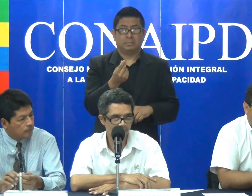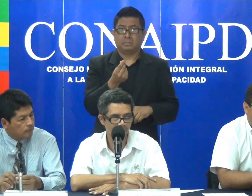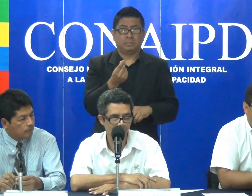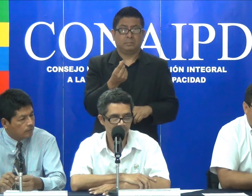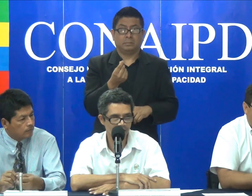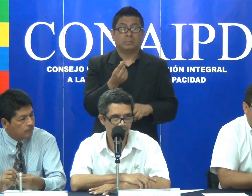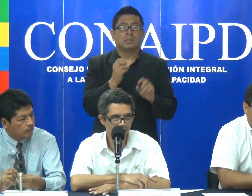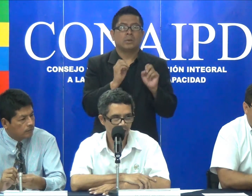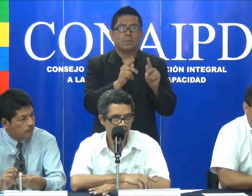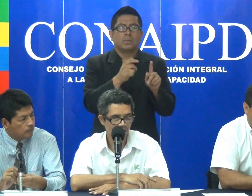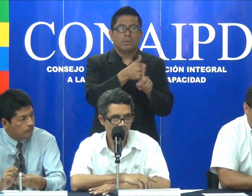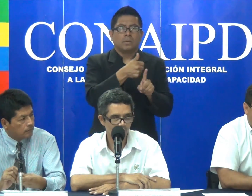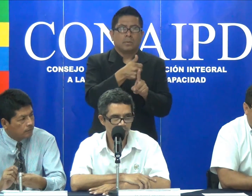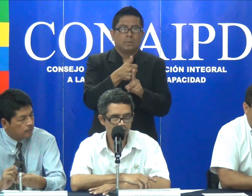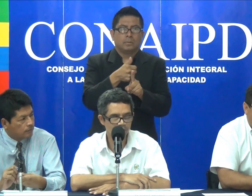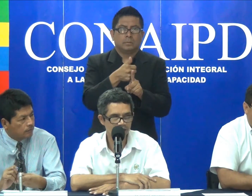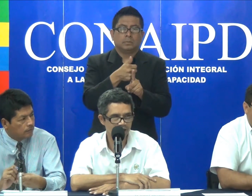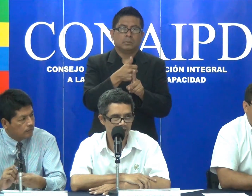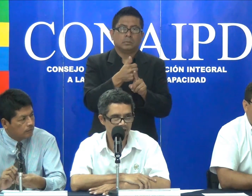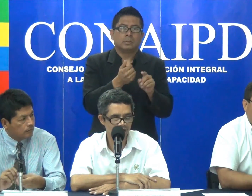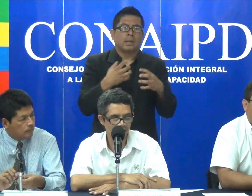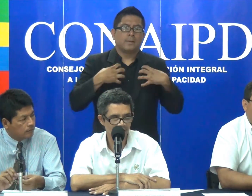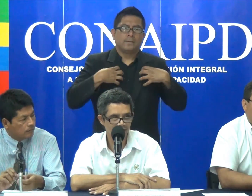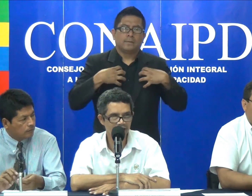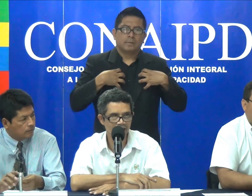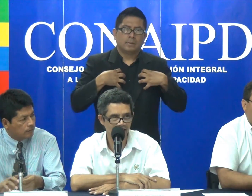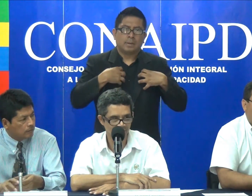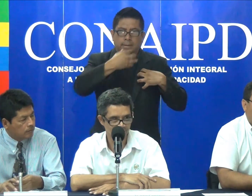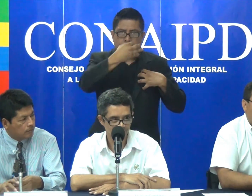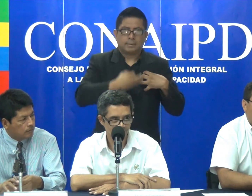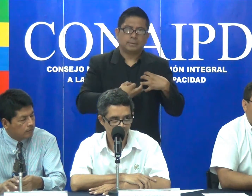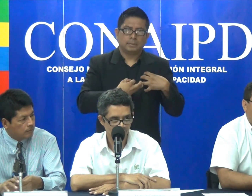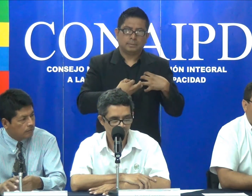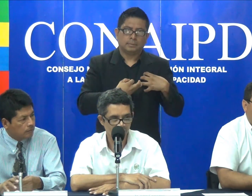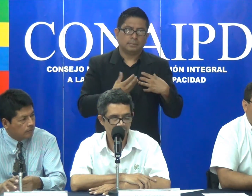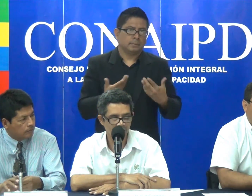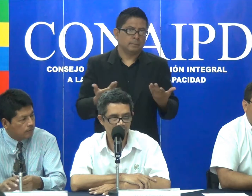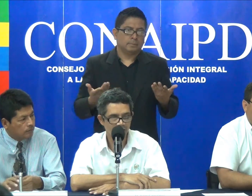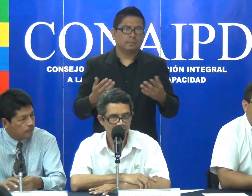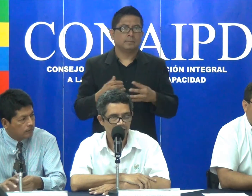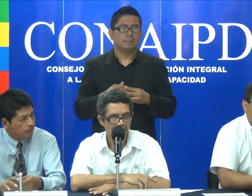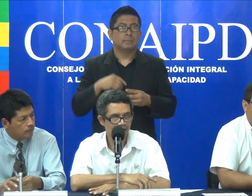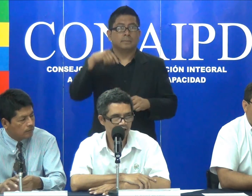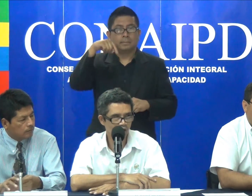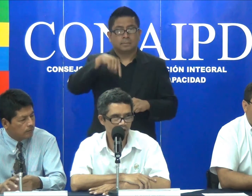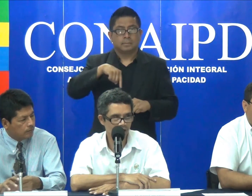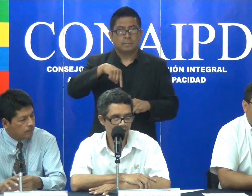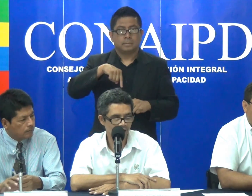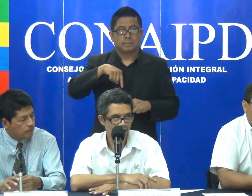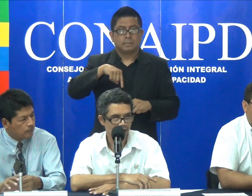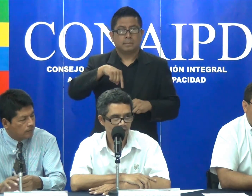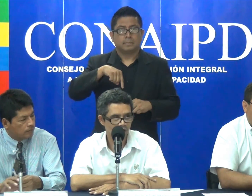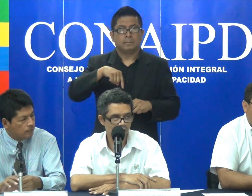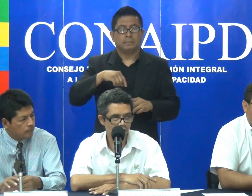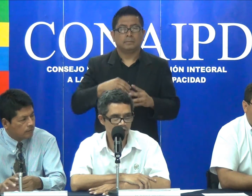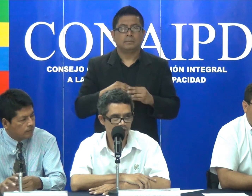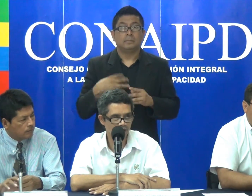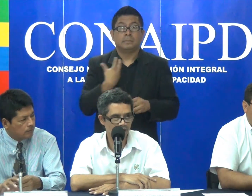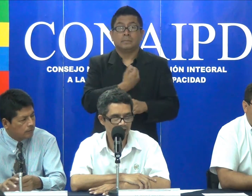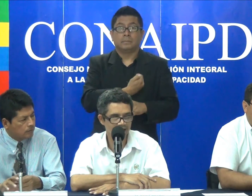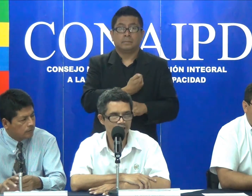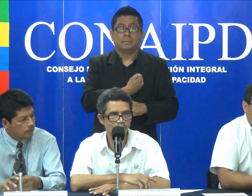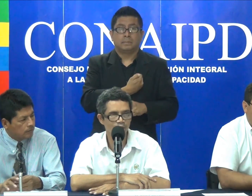que les permita una subsistencia digna. Acá es donde